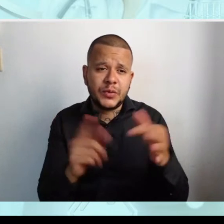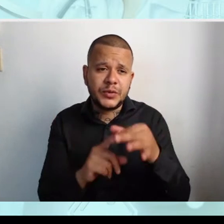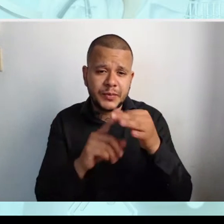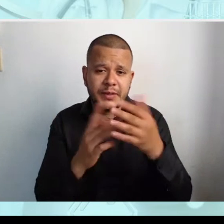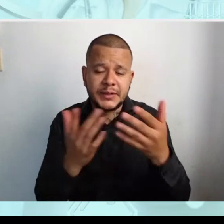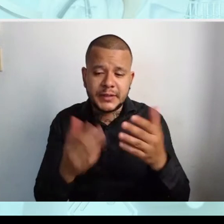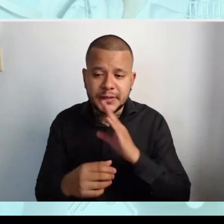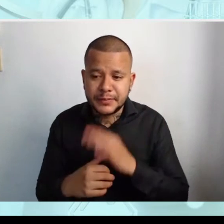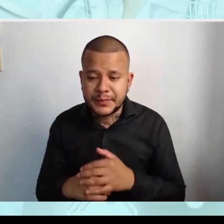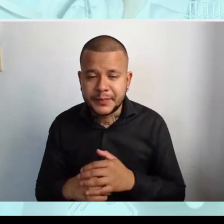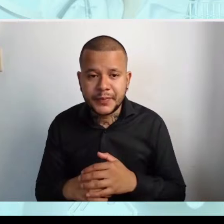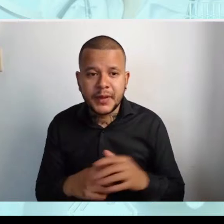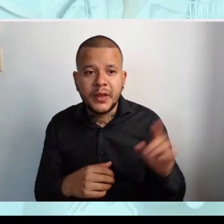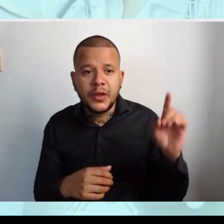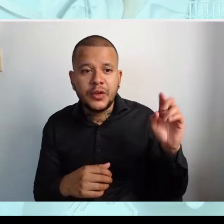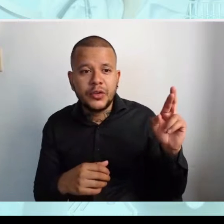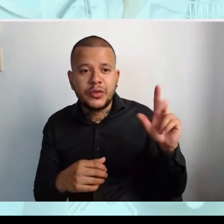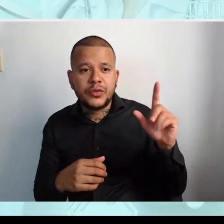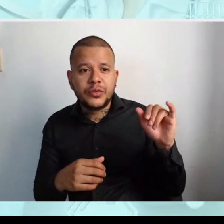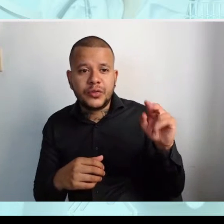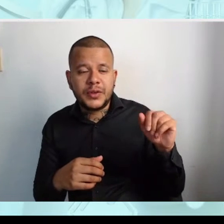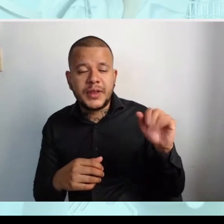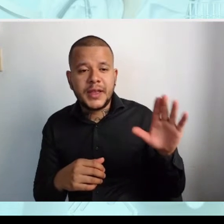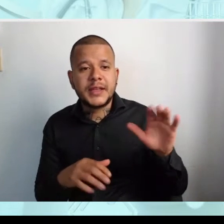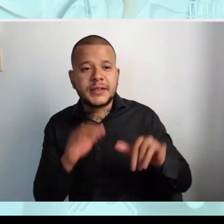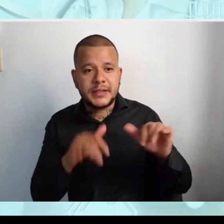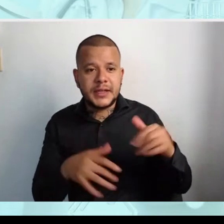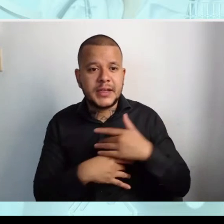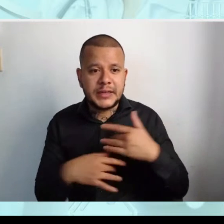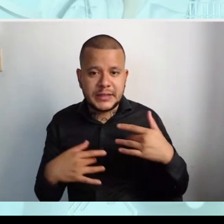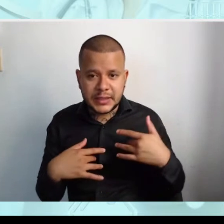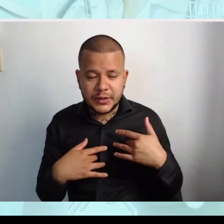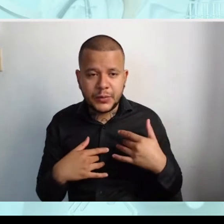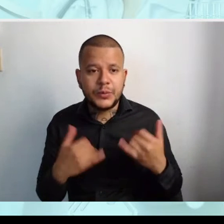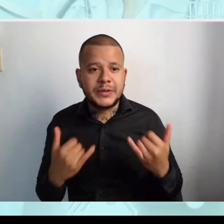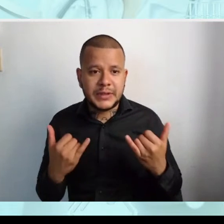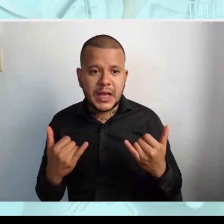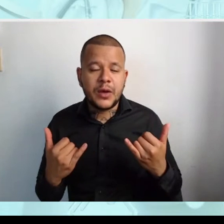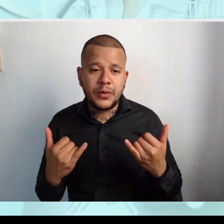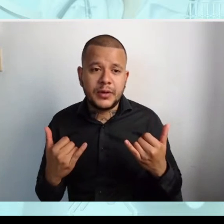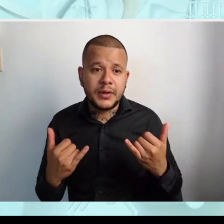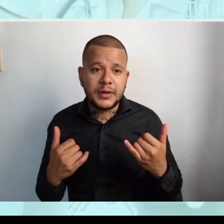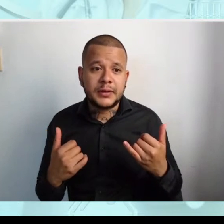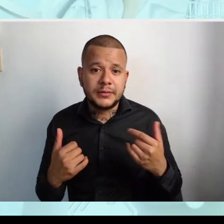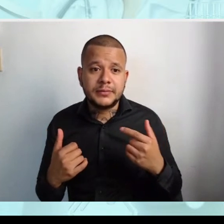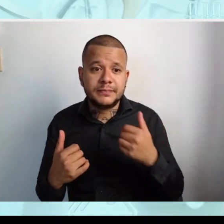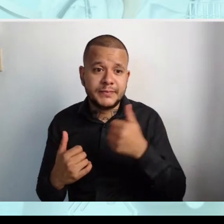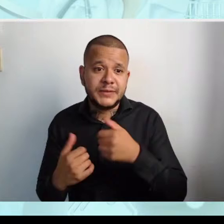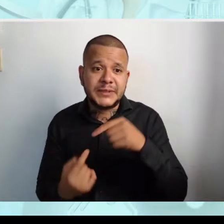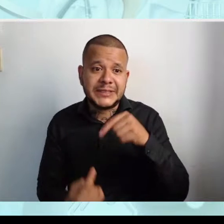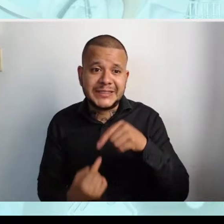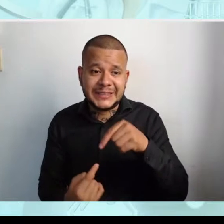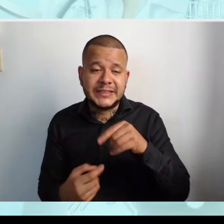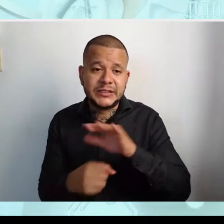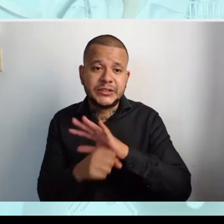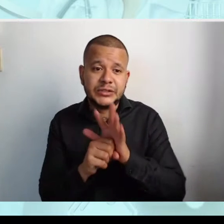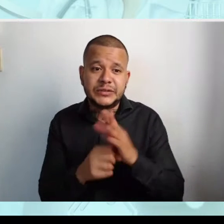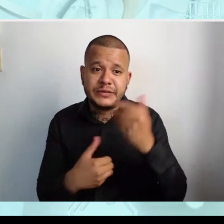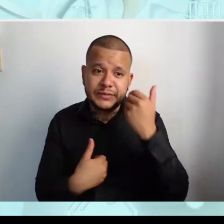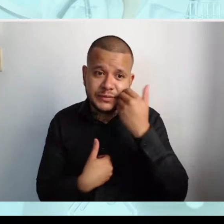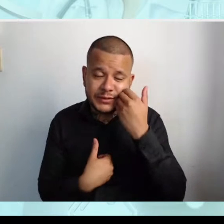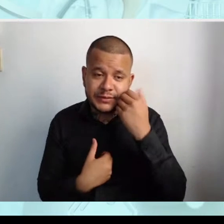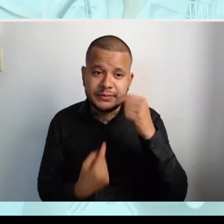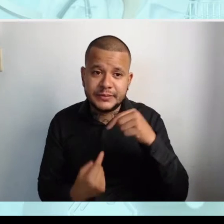la doctora Lina Bustamante, nuestra secretaria de salud, quien hoy libra pues su propia batalla contra el COVID,